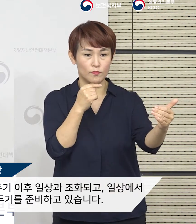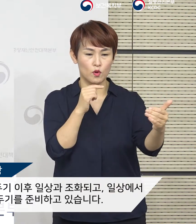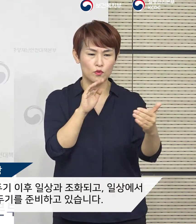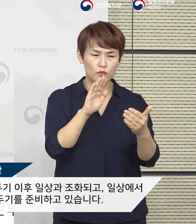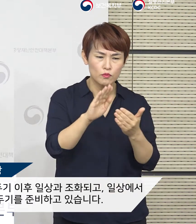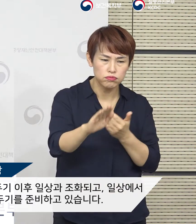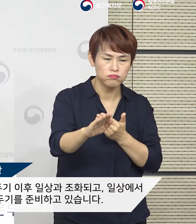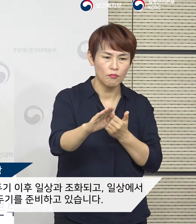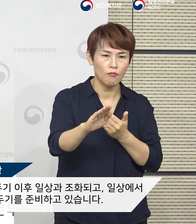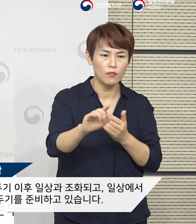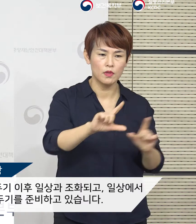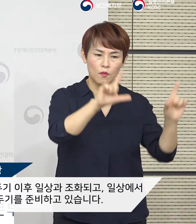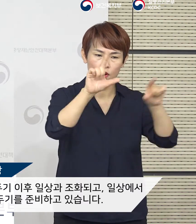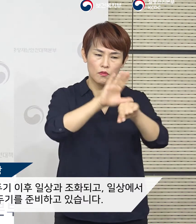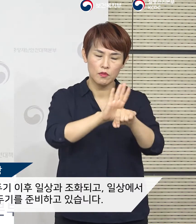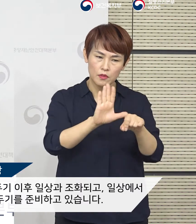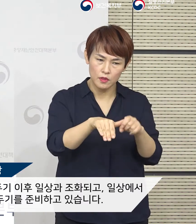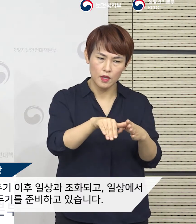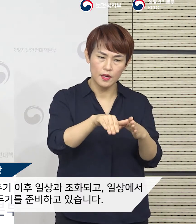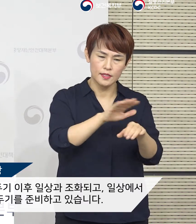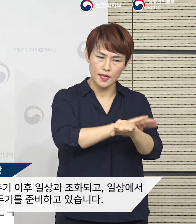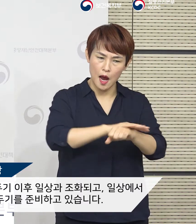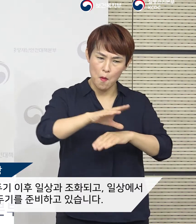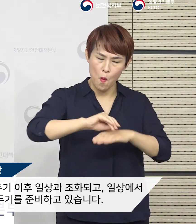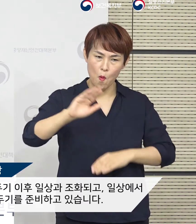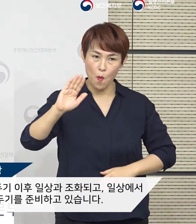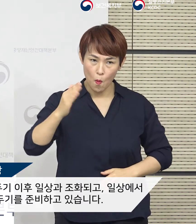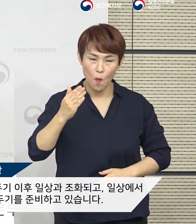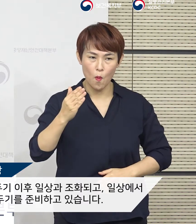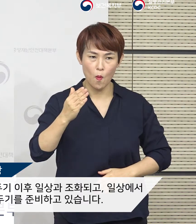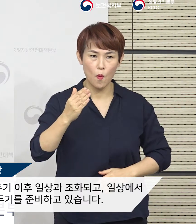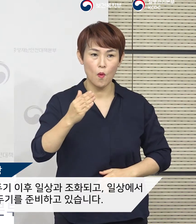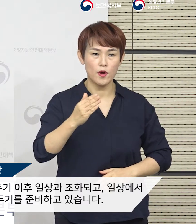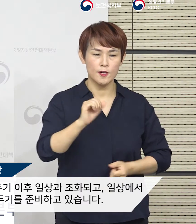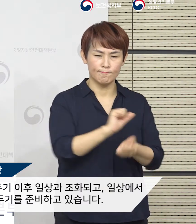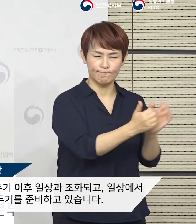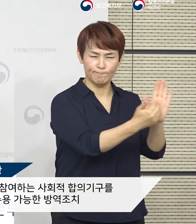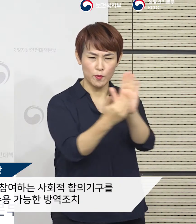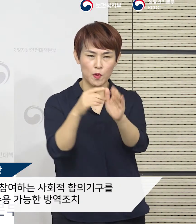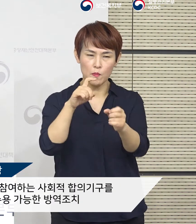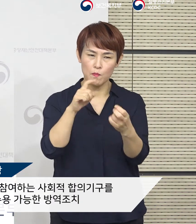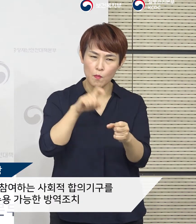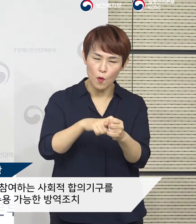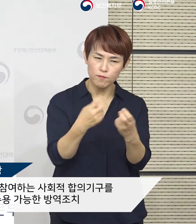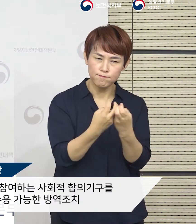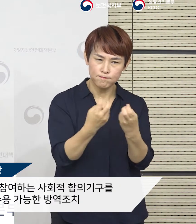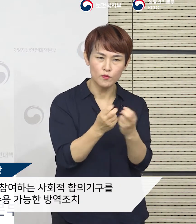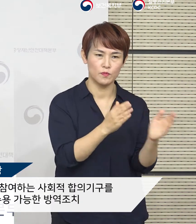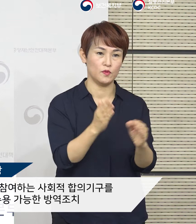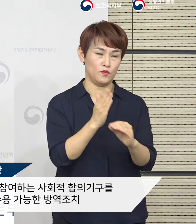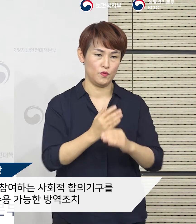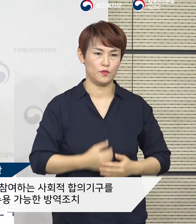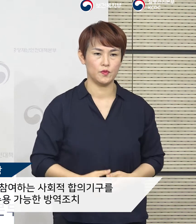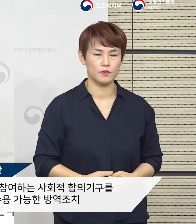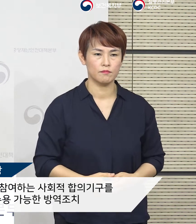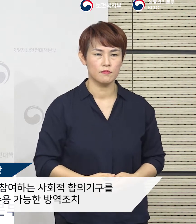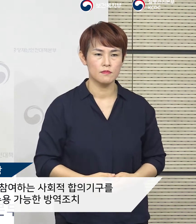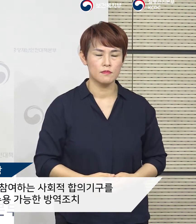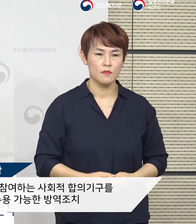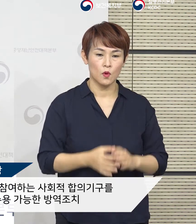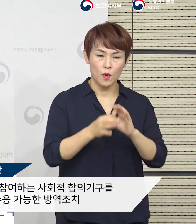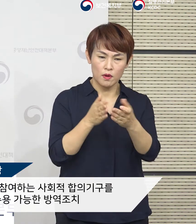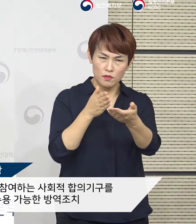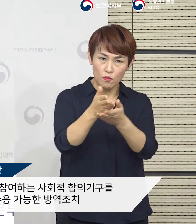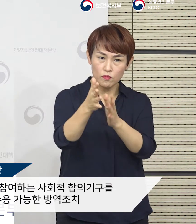조화되고 일상에서 상시 실천할 수 있는 지속 가능한 사회적 거리두기를 준비하고 있습니다. 빠르면 이달 중 관계 전문가,